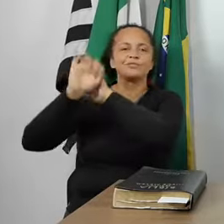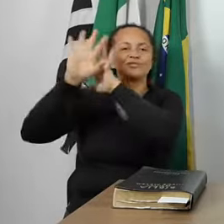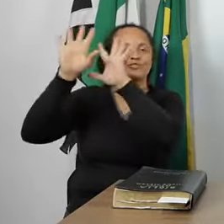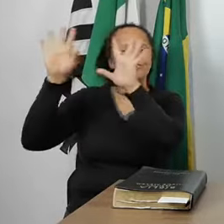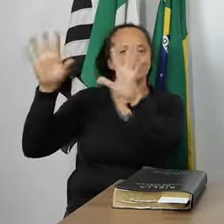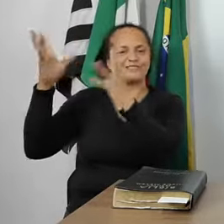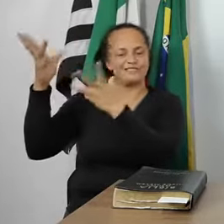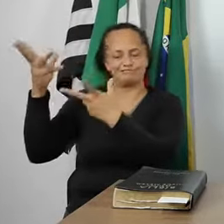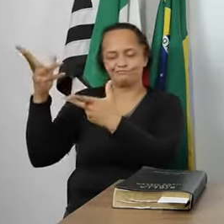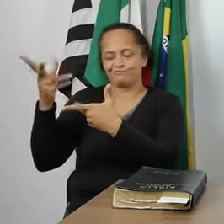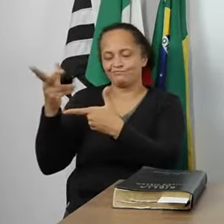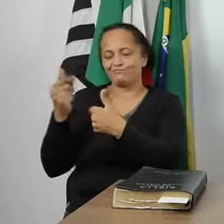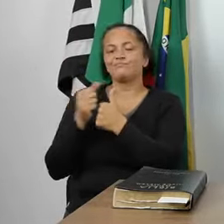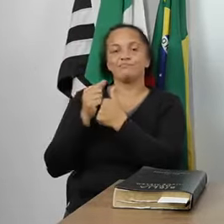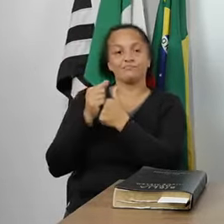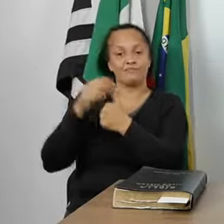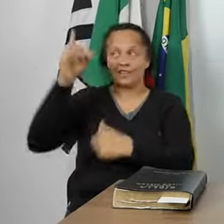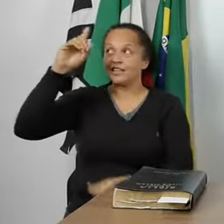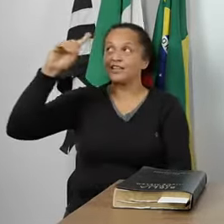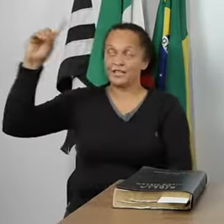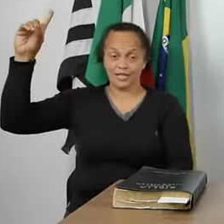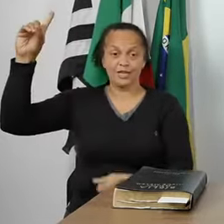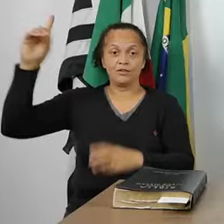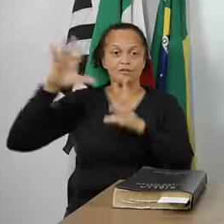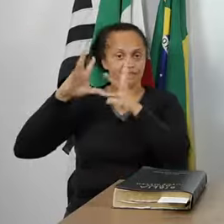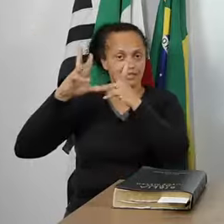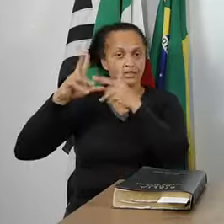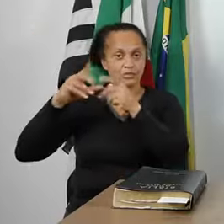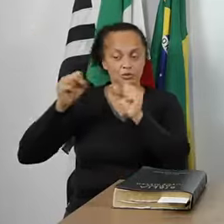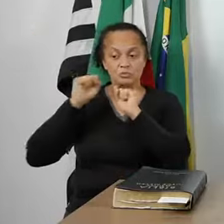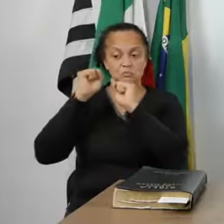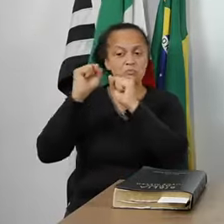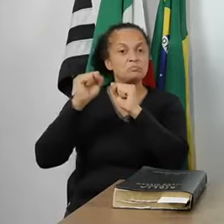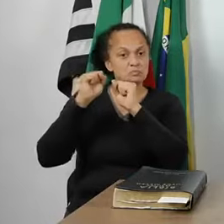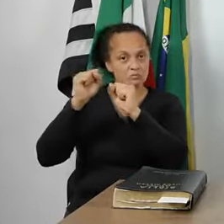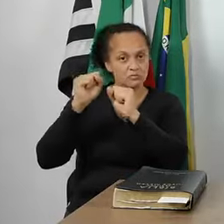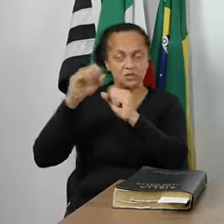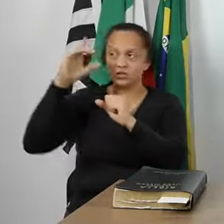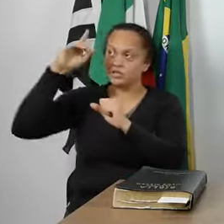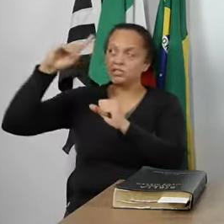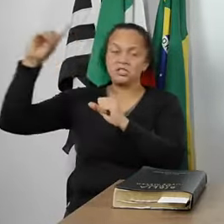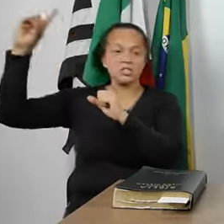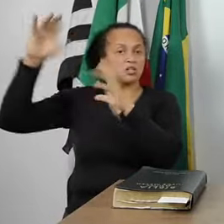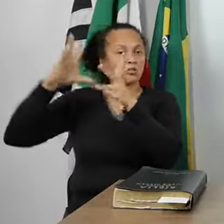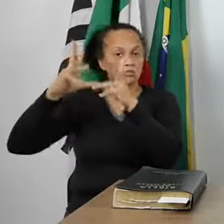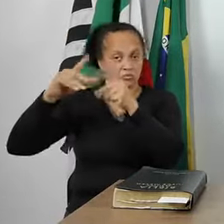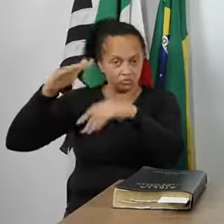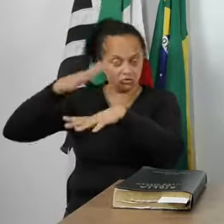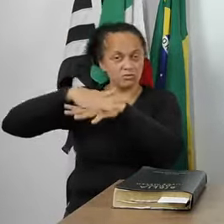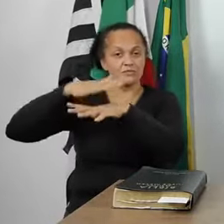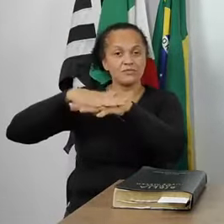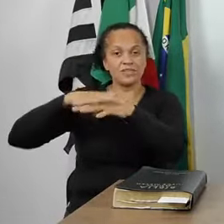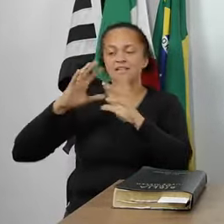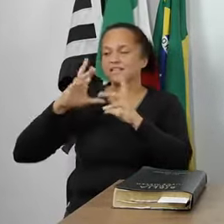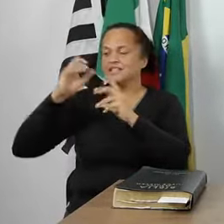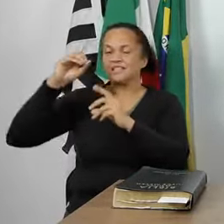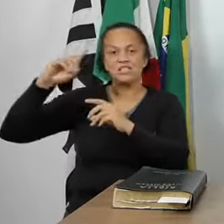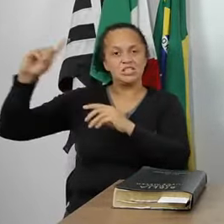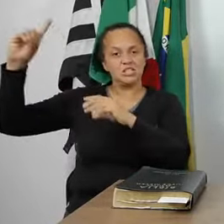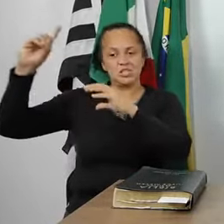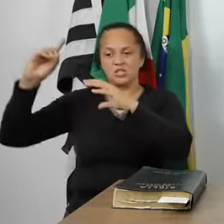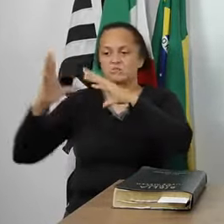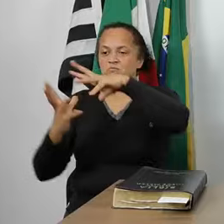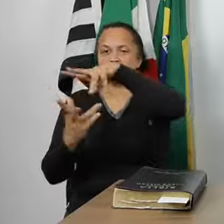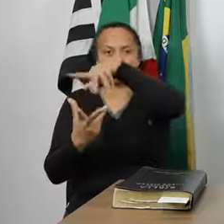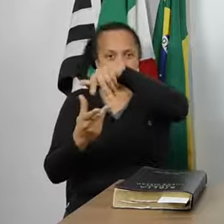seja o Todo-Poderoso, seja o dono de tudo, seja o Criador de tudo, embora Deus